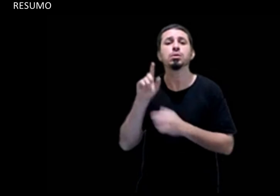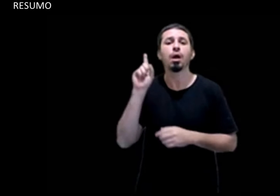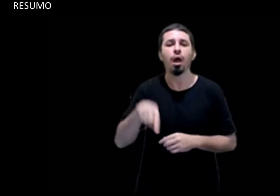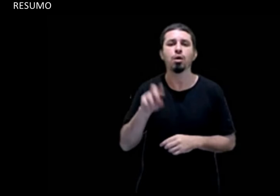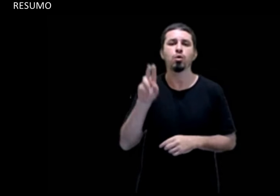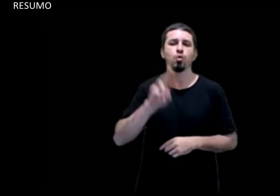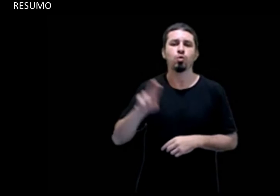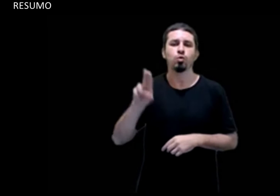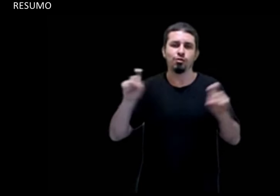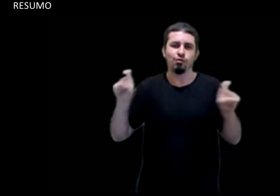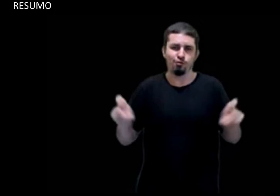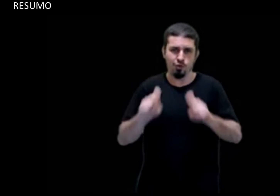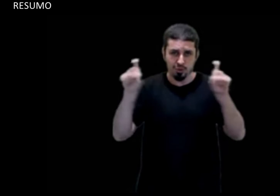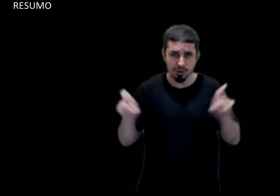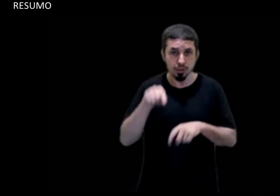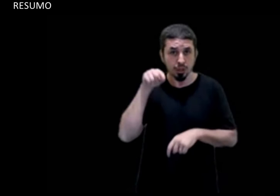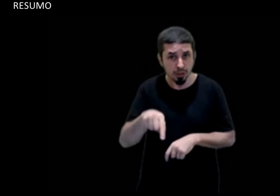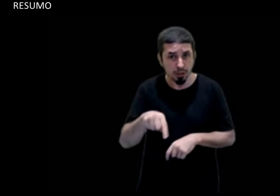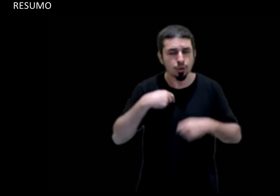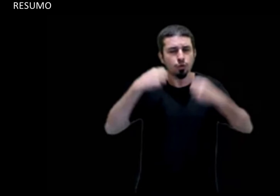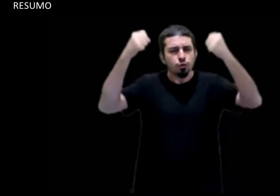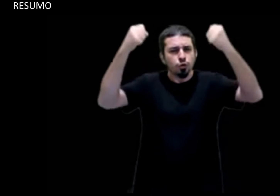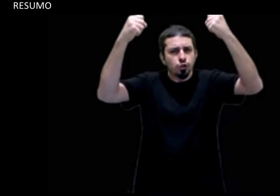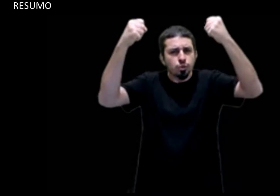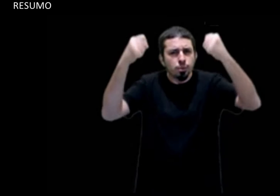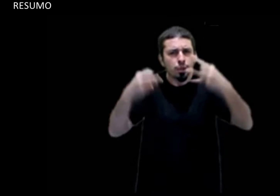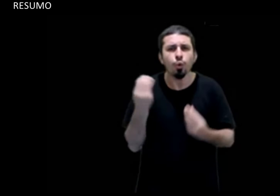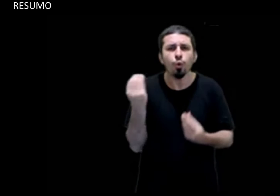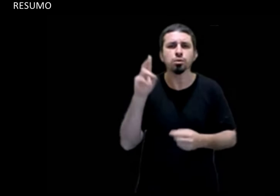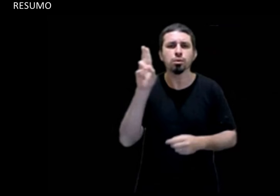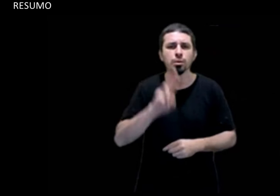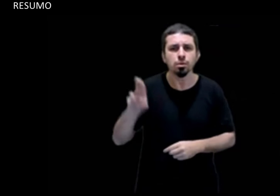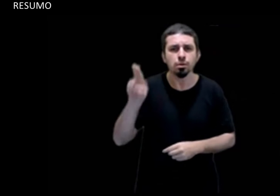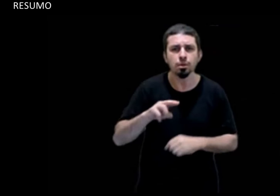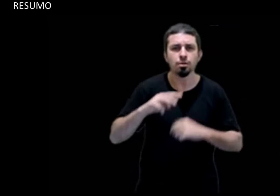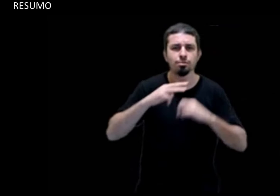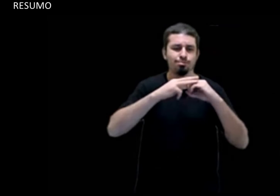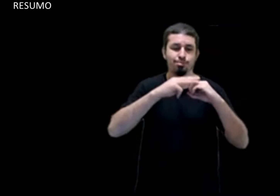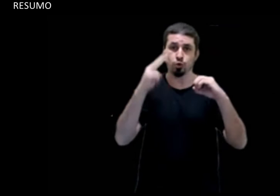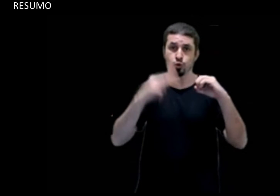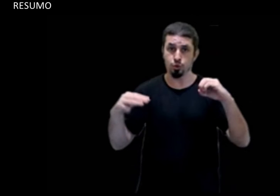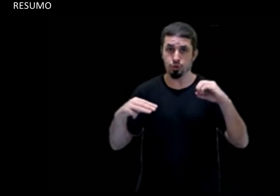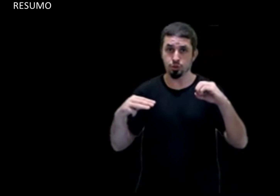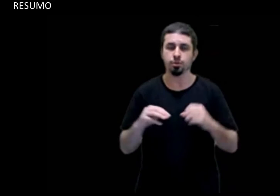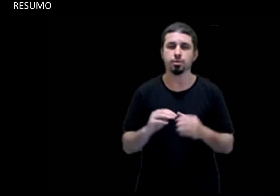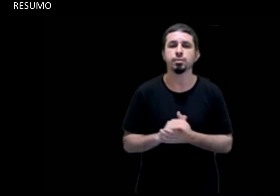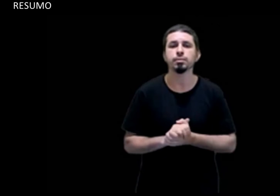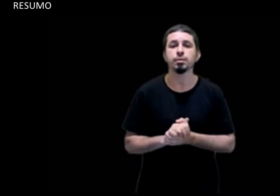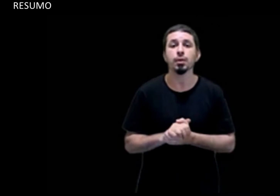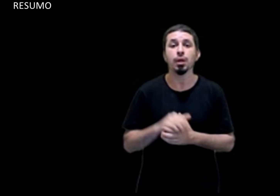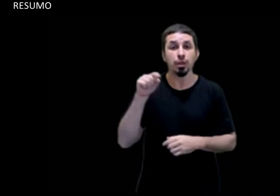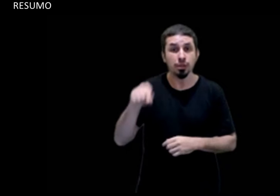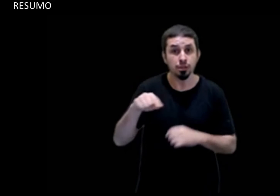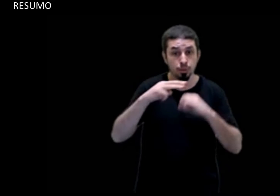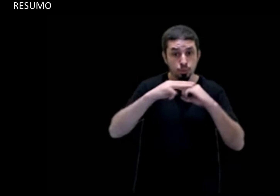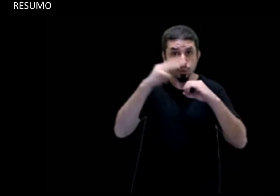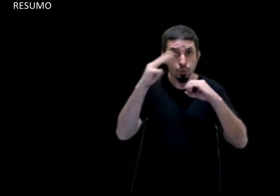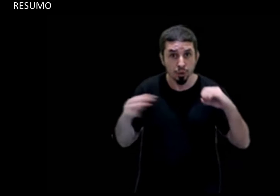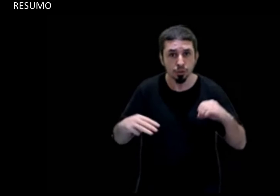da informática, aqui mais especificamente retratada através do Windows Movie Maker, recurso apresentado